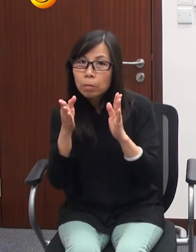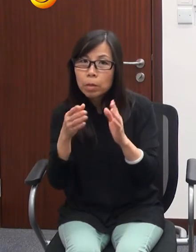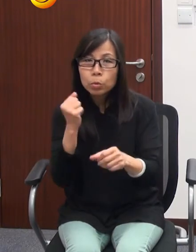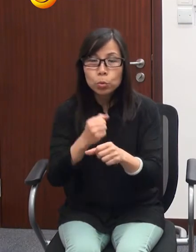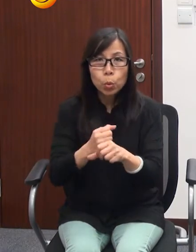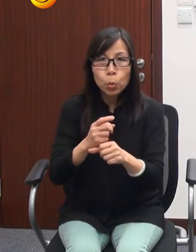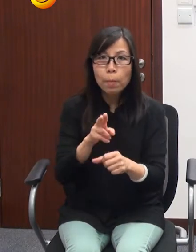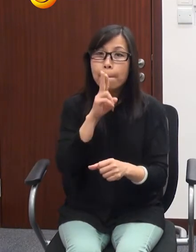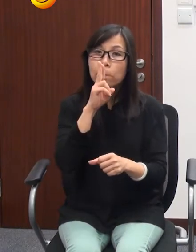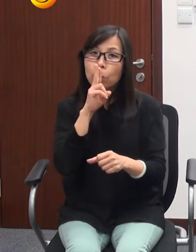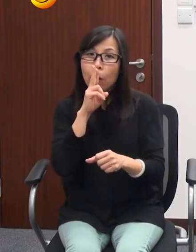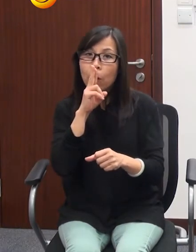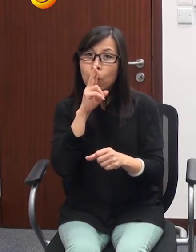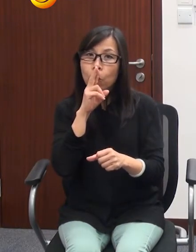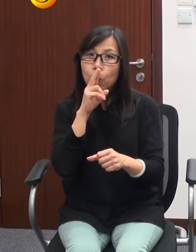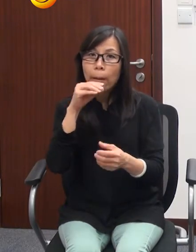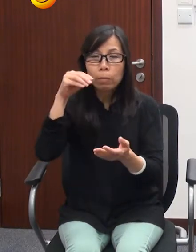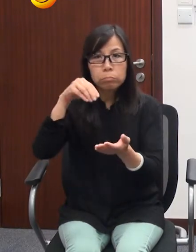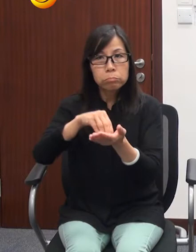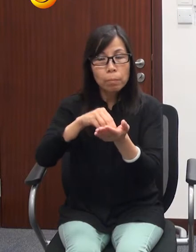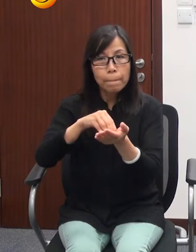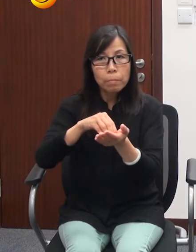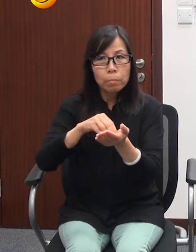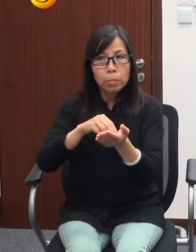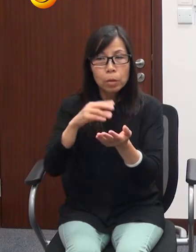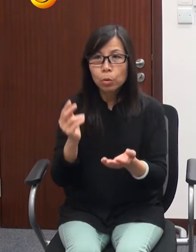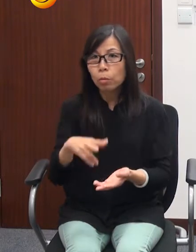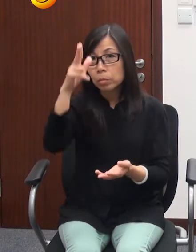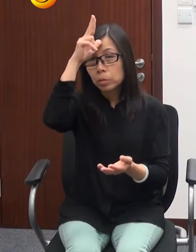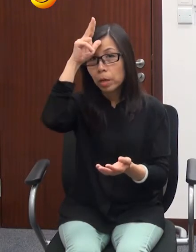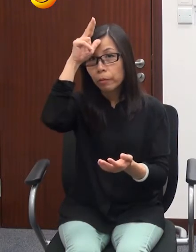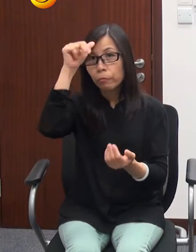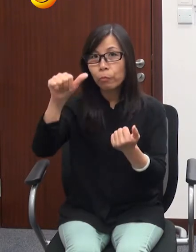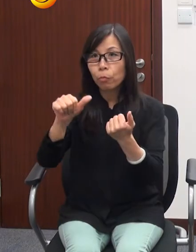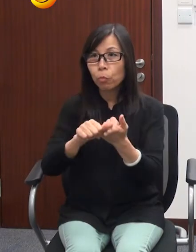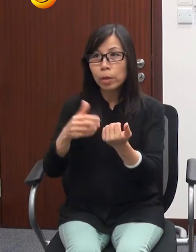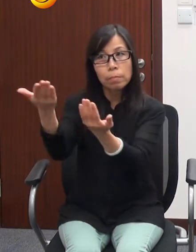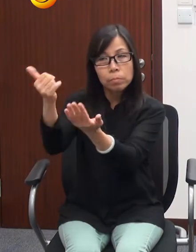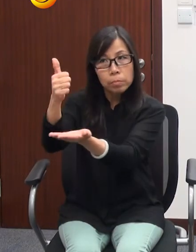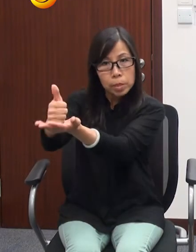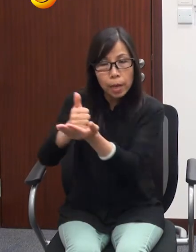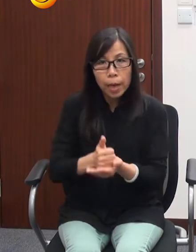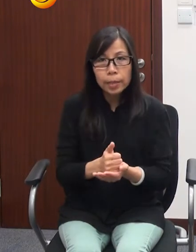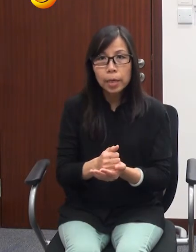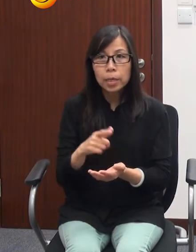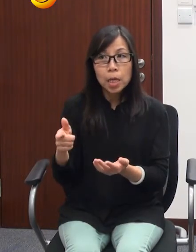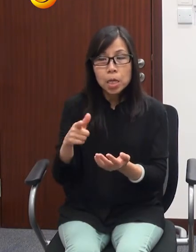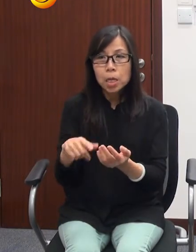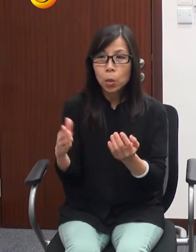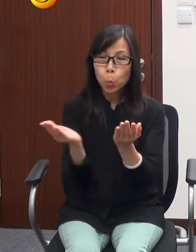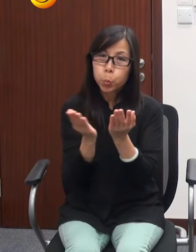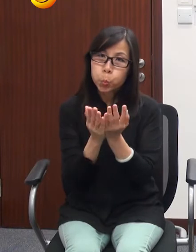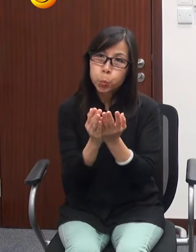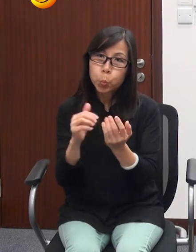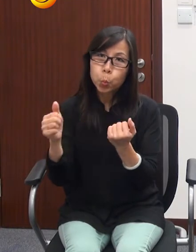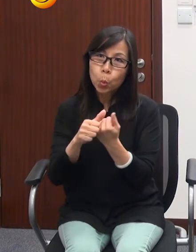說保密協定啊，咁然之後會不會將政府委任的校董將佢即係刪除咗去啊，咁然之後多一些民需校